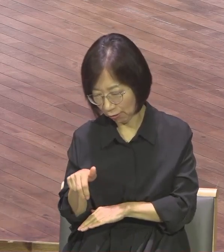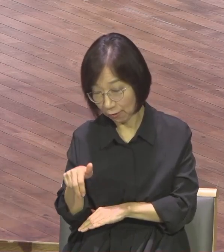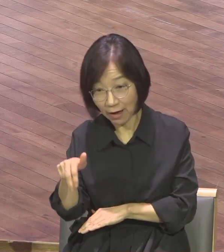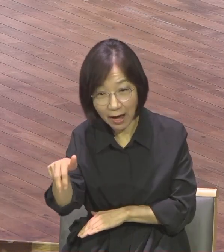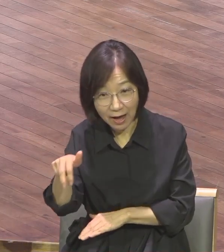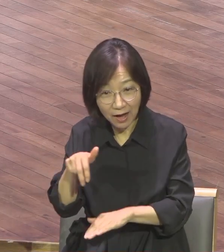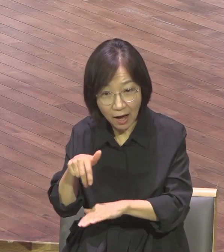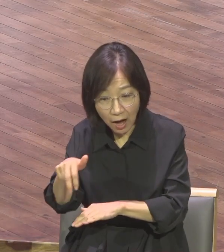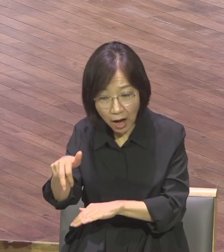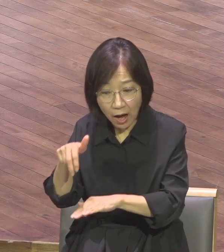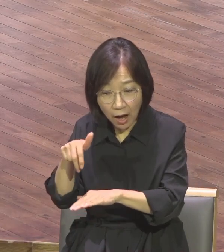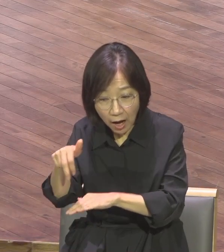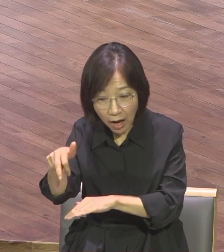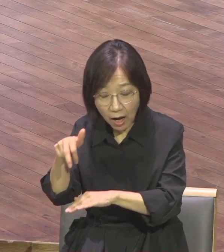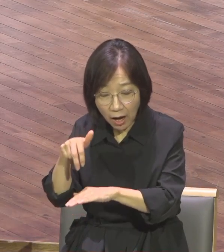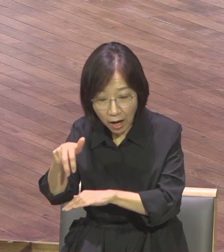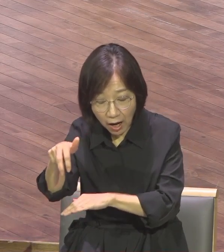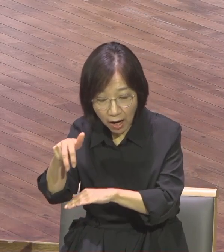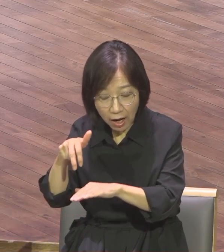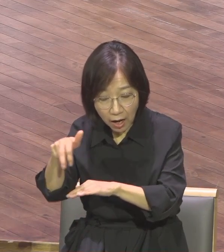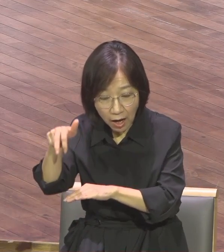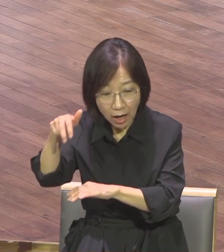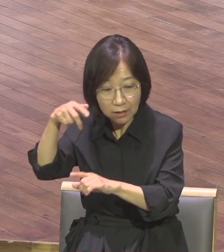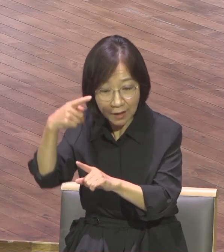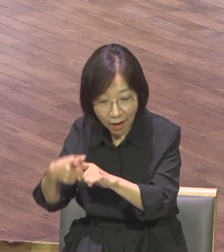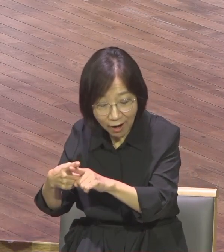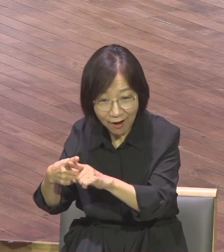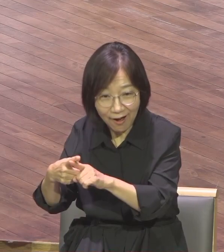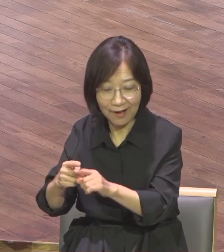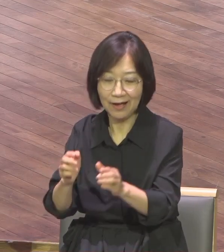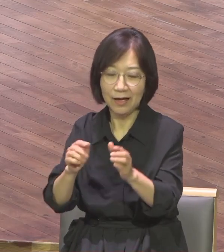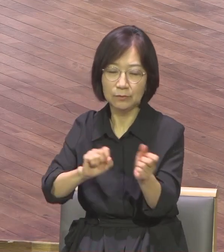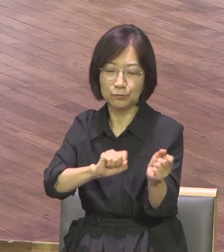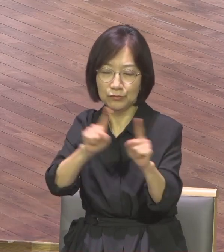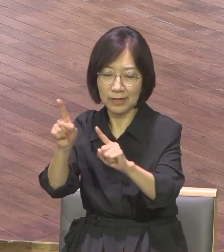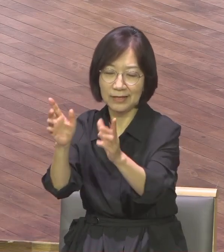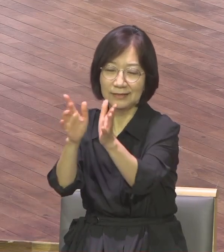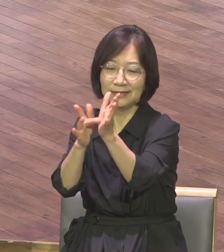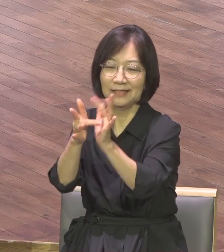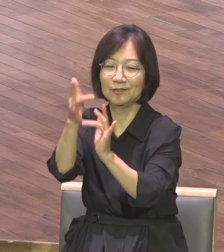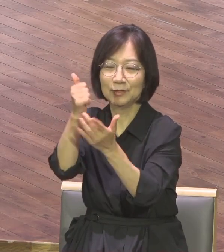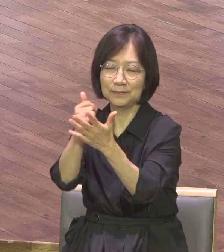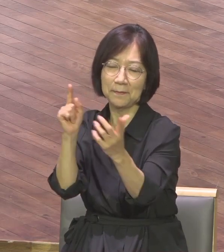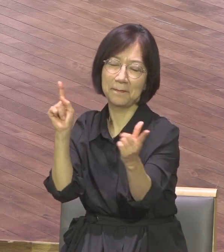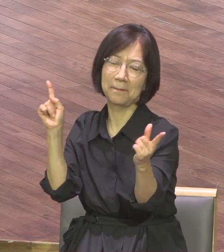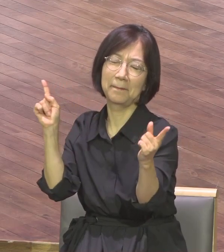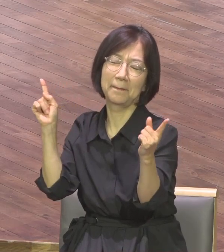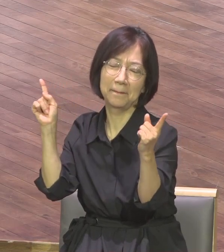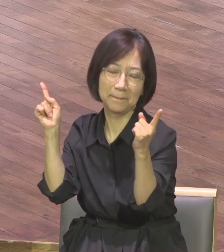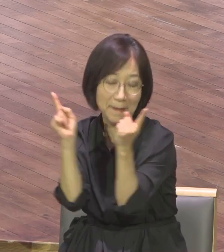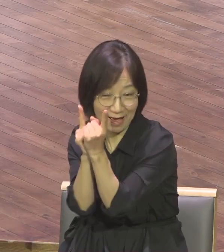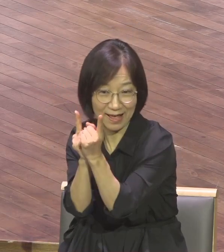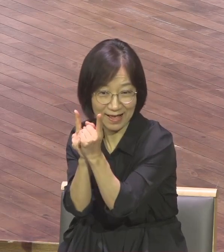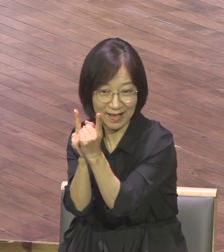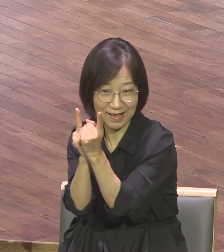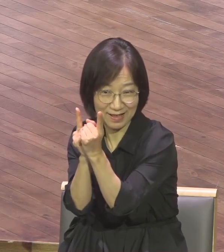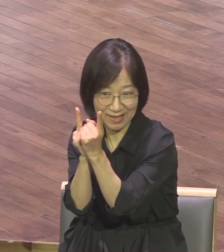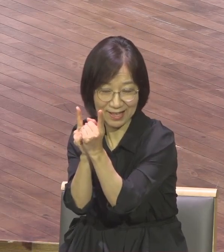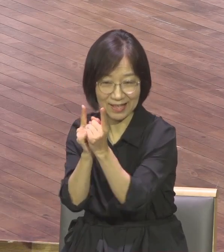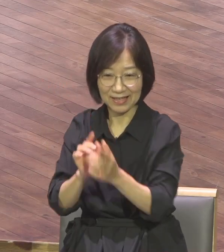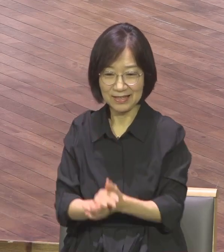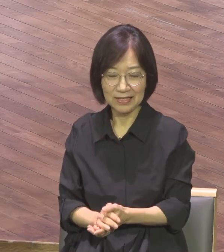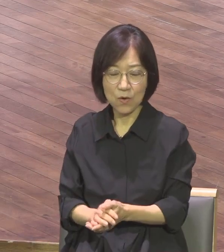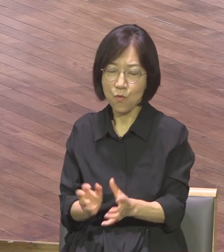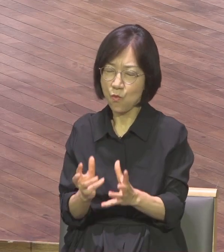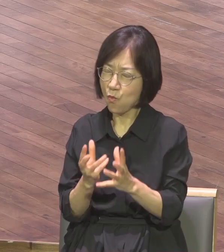다메섹으로 가는 도중에 길거리에서 부활하신 예수님을 만나게 되면서 그